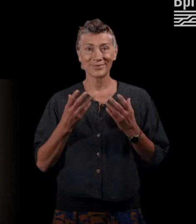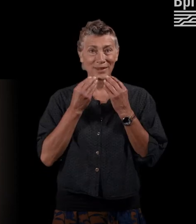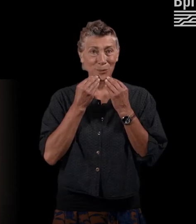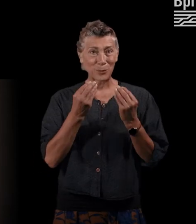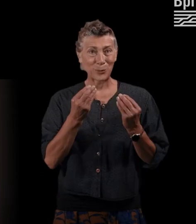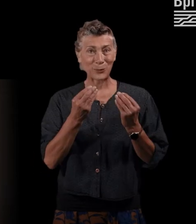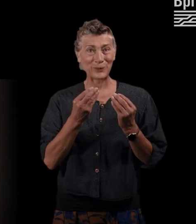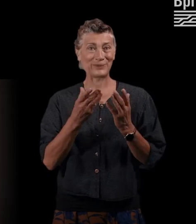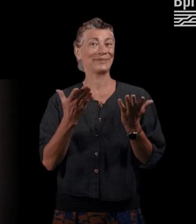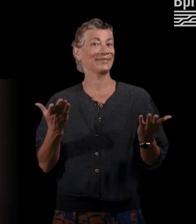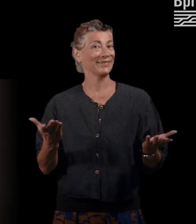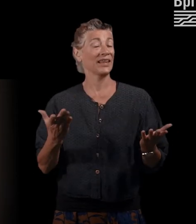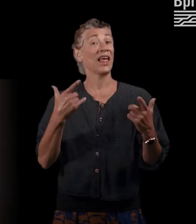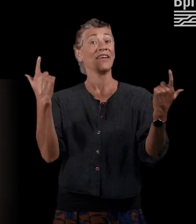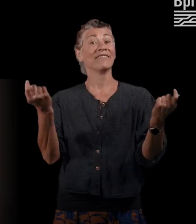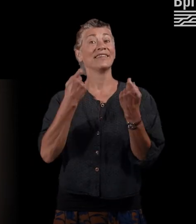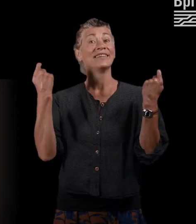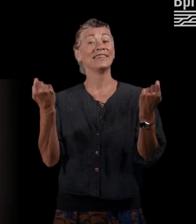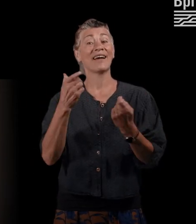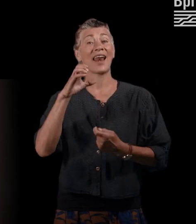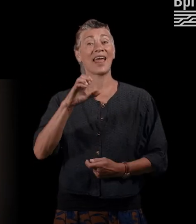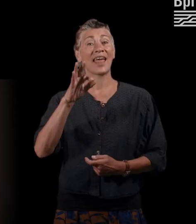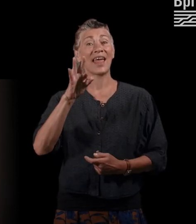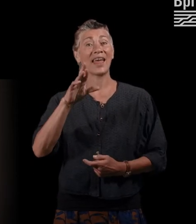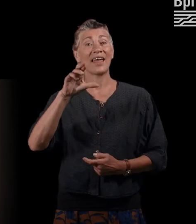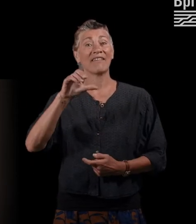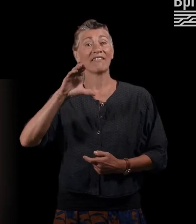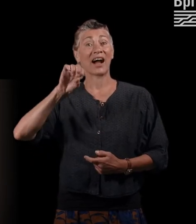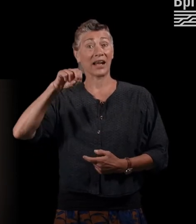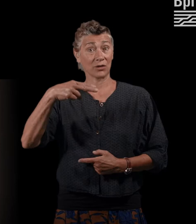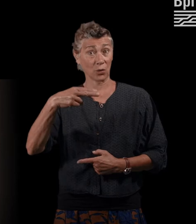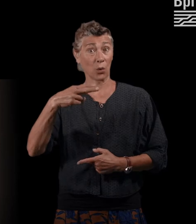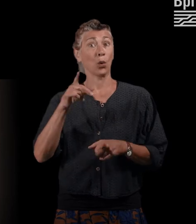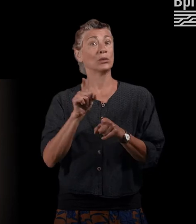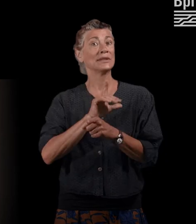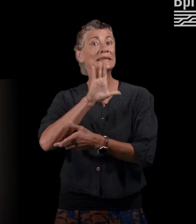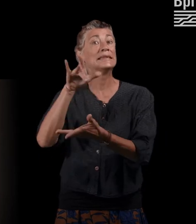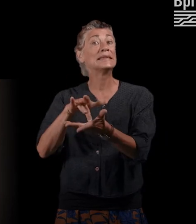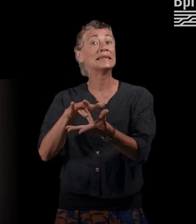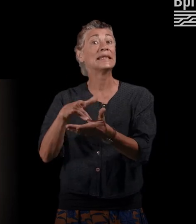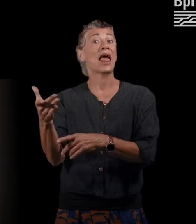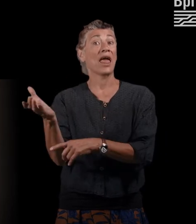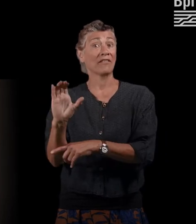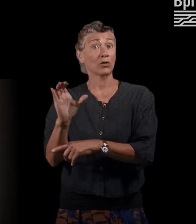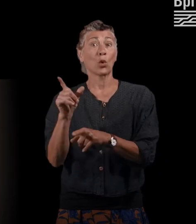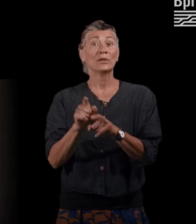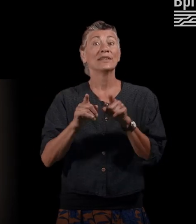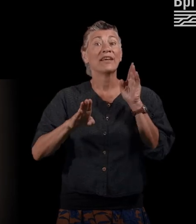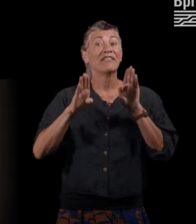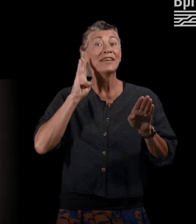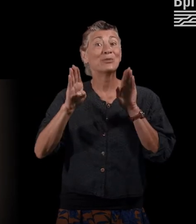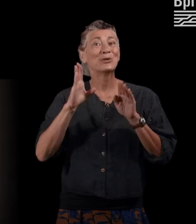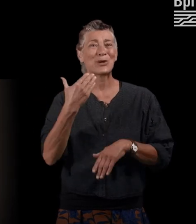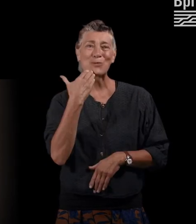Je crois que ça y est, nous sommes en direct dans le cadre du festival Effraction, en direct et sur le site d'Effraction et